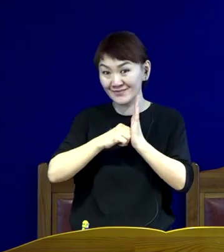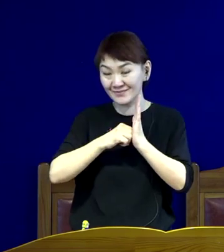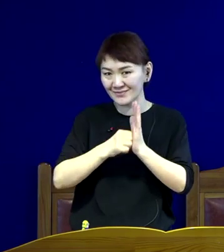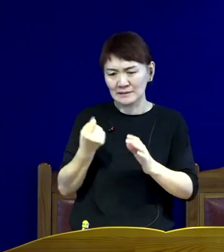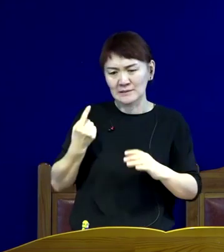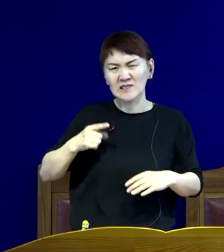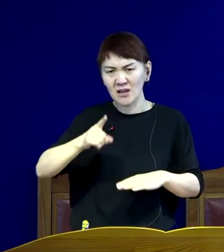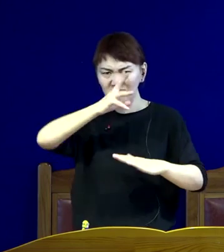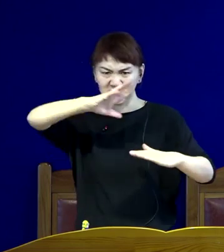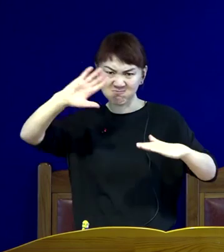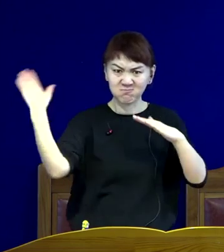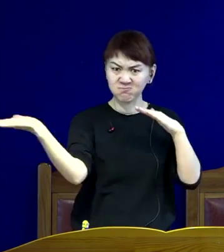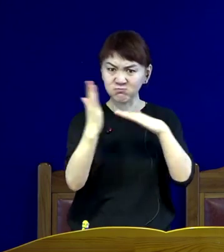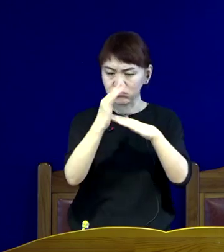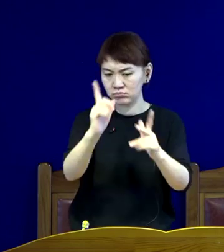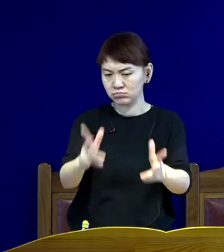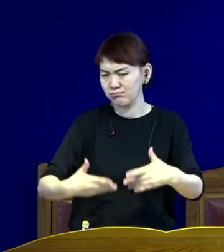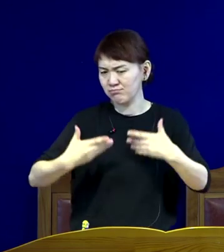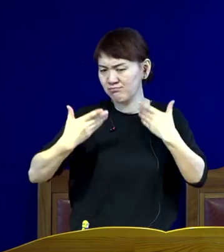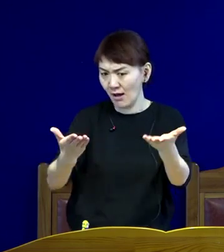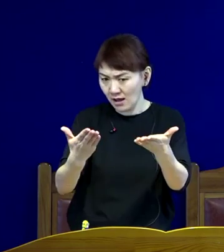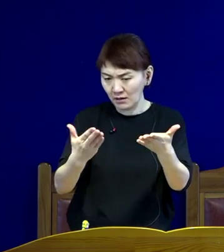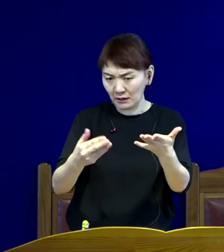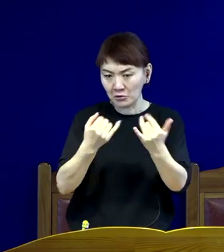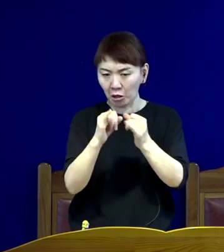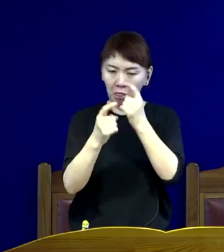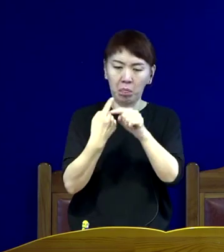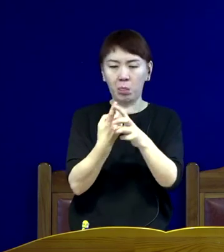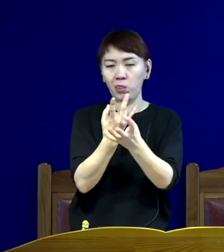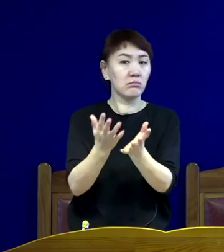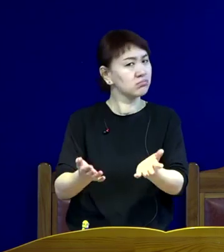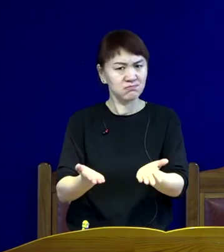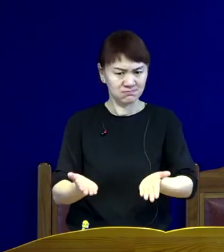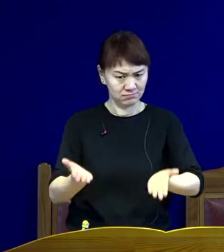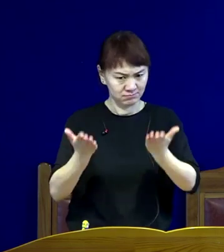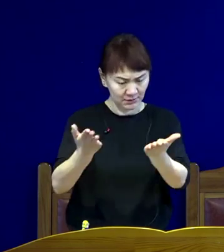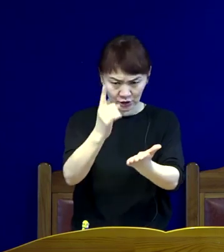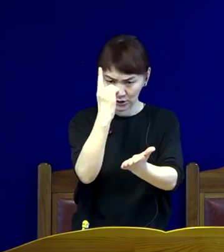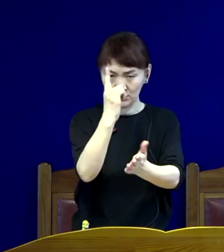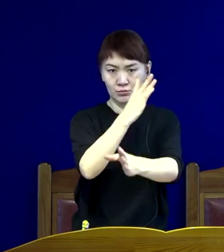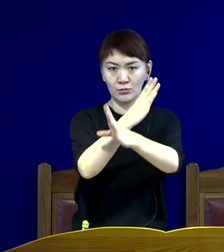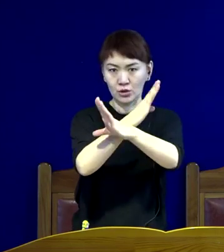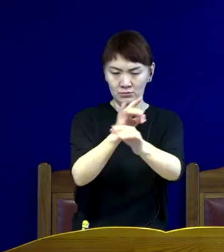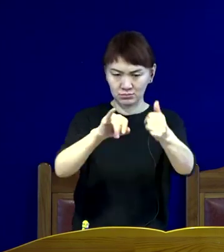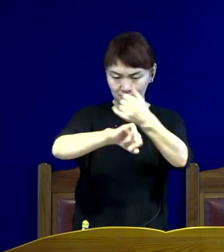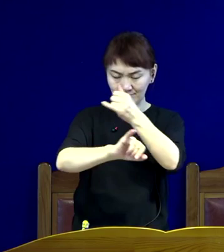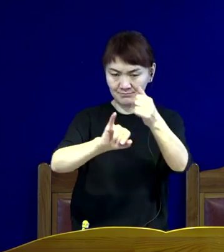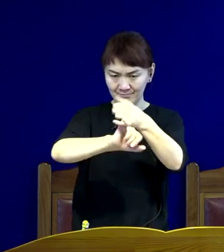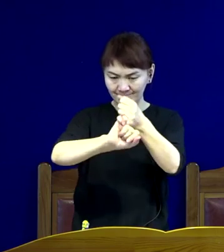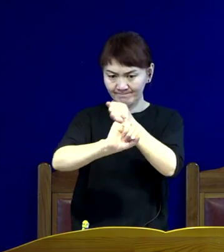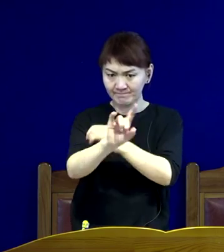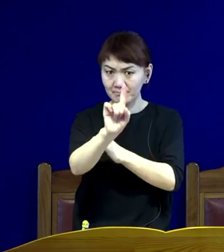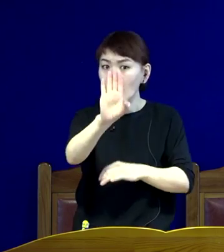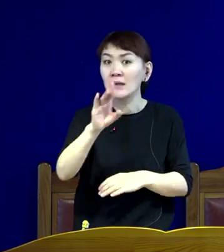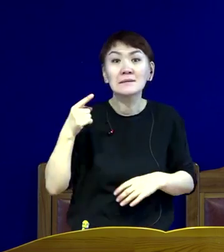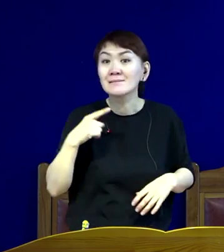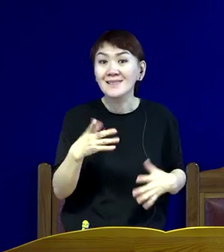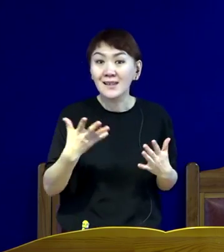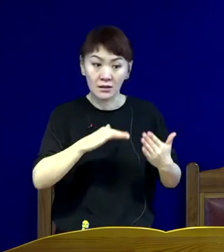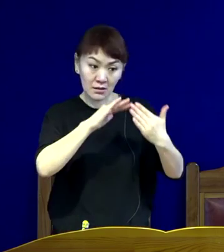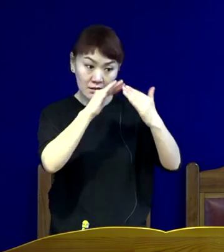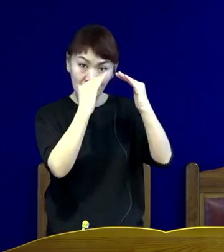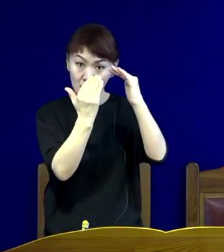Яагаад ийм хатуу чанга хэмжүүрийг өгсөн бэ шалтгаан нь? Эхнэр нөхөр энэ хоёр хүний дамжуул гэр бүл